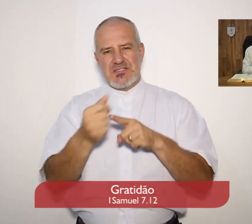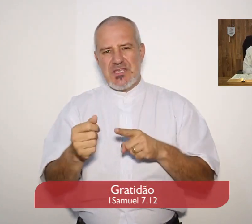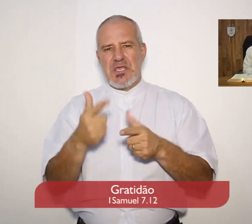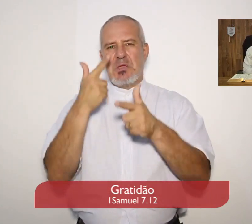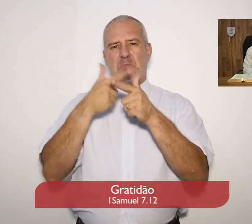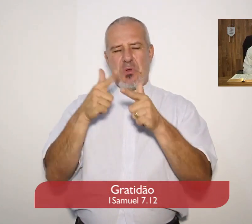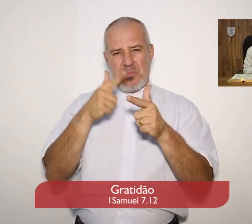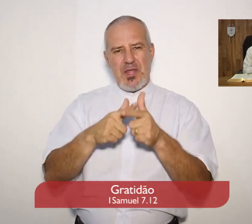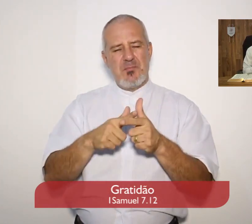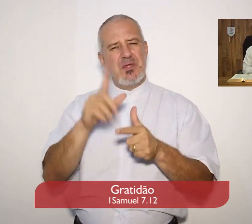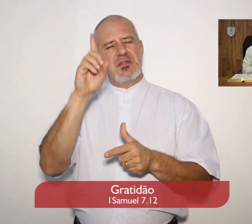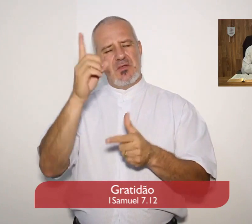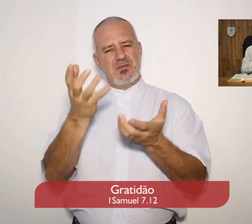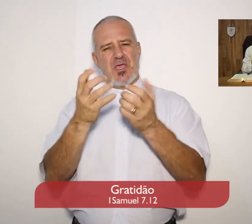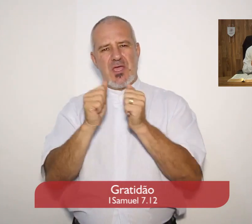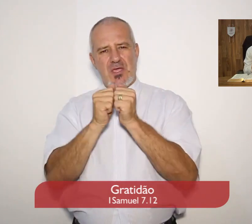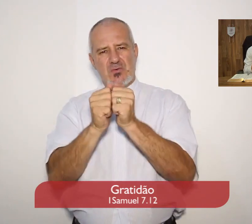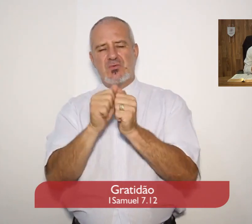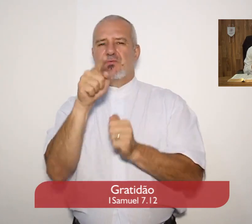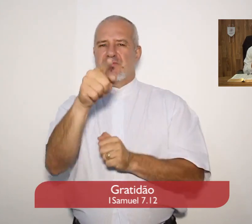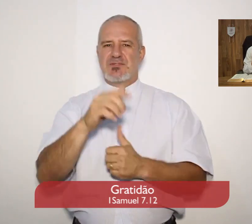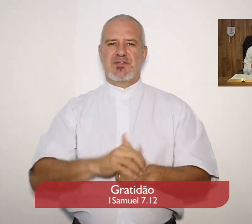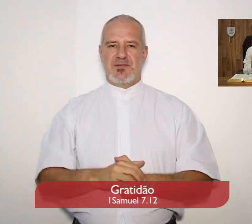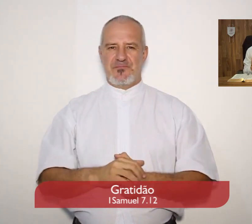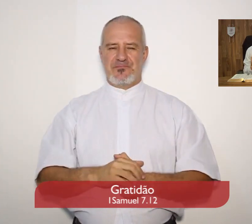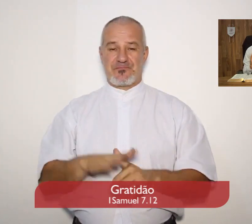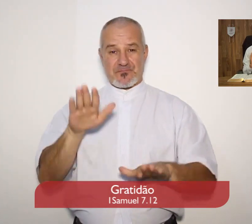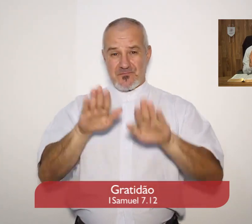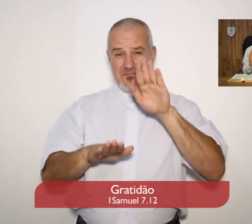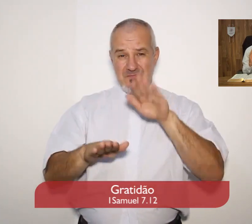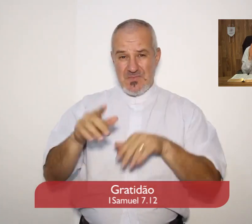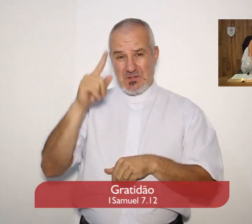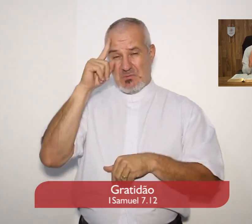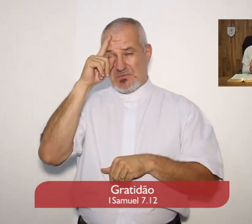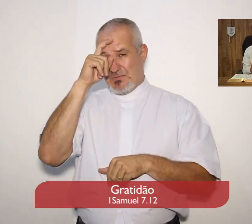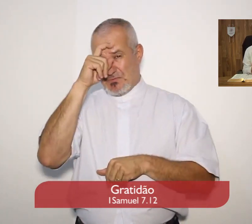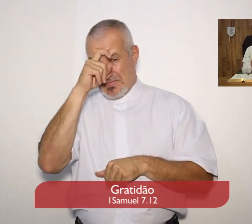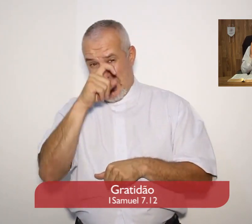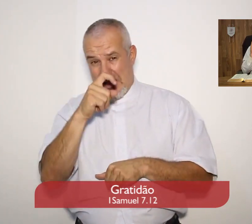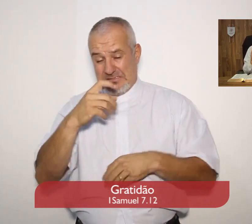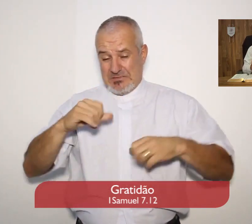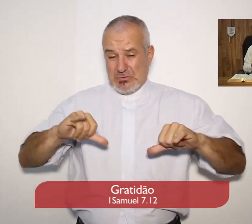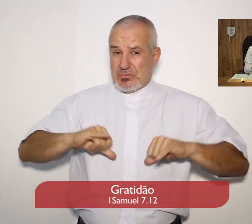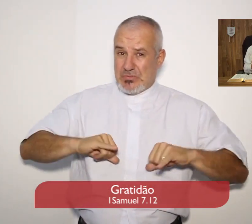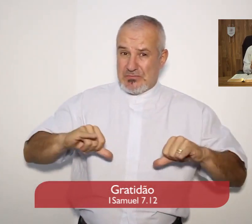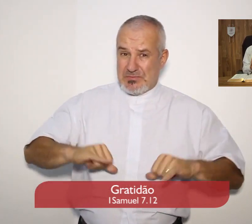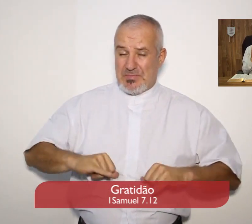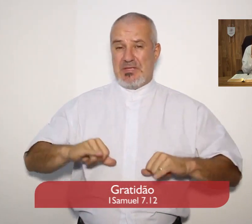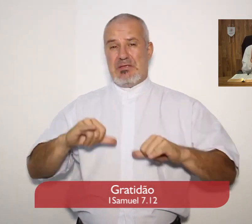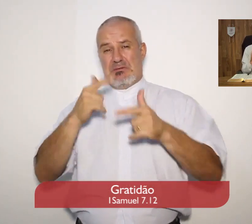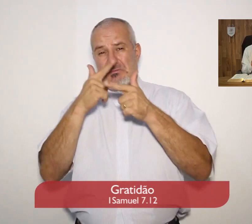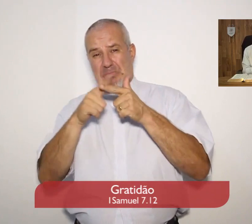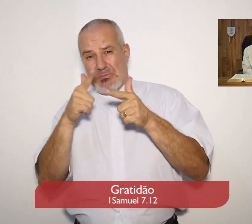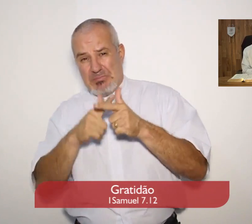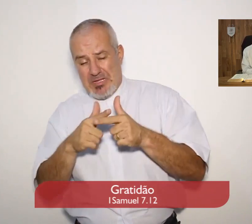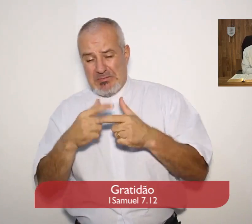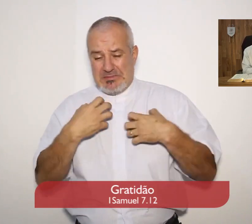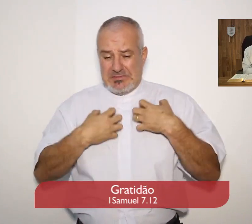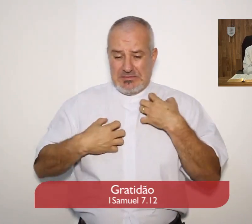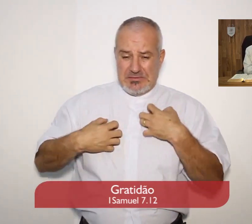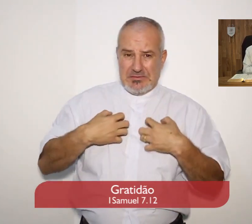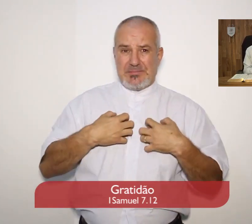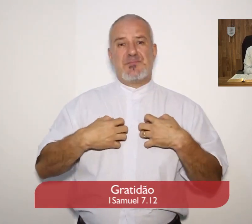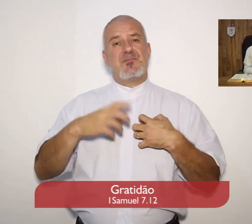as adversidades, os obstáculos impostos pela vida, pelo cotidiano, pelo dia a